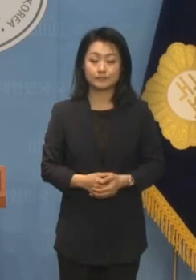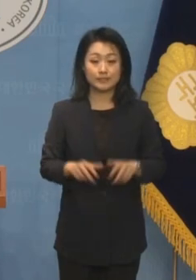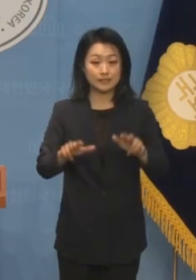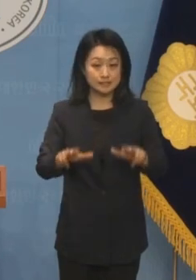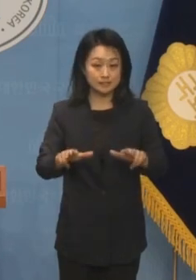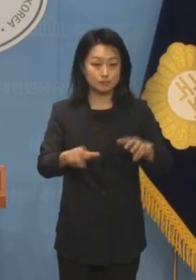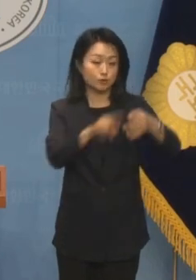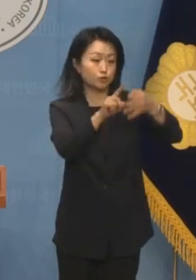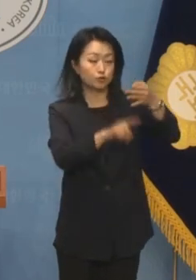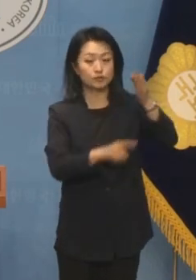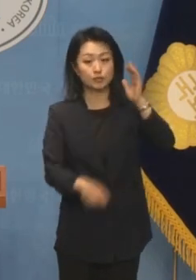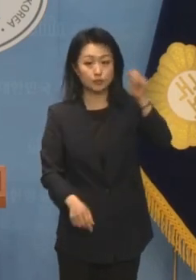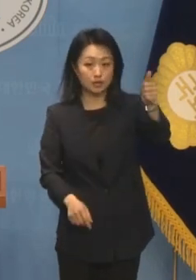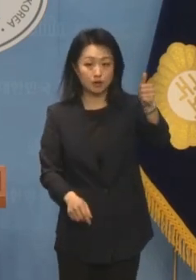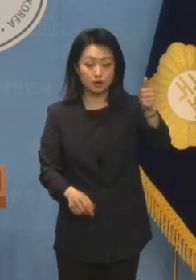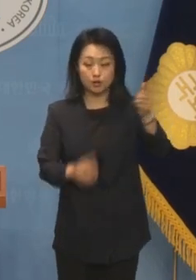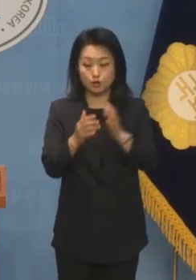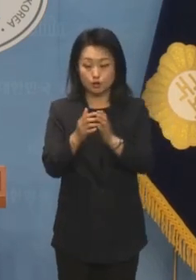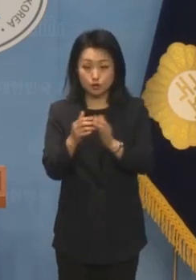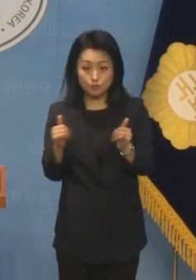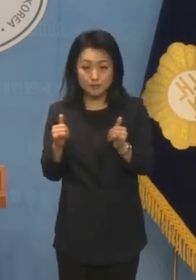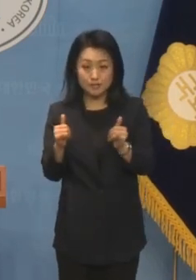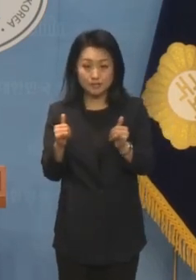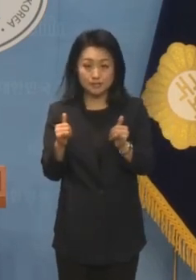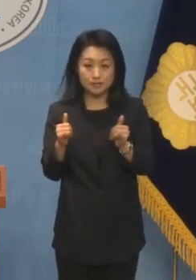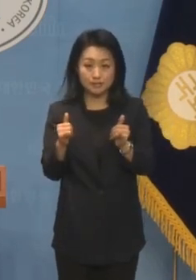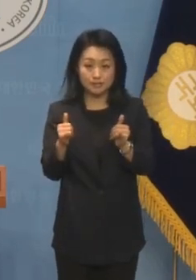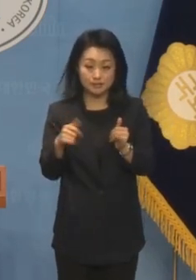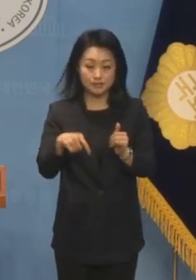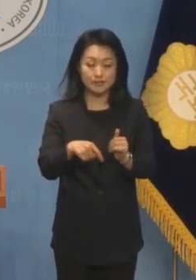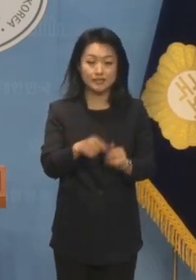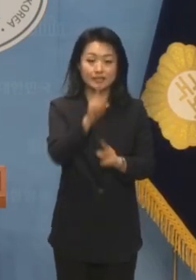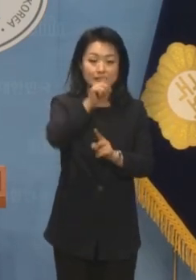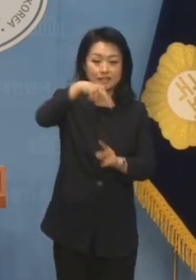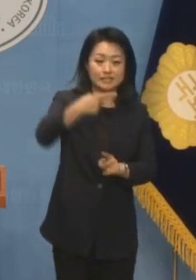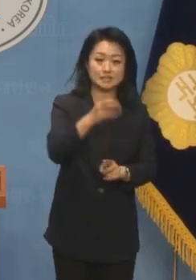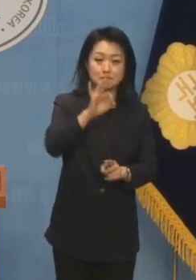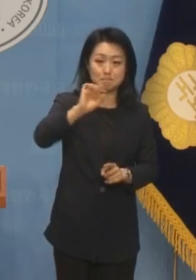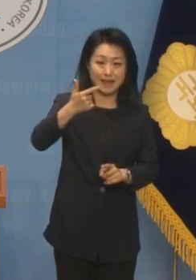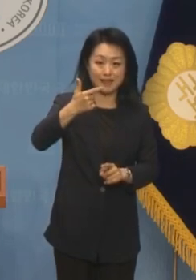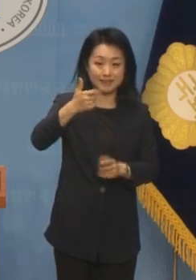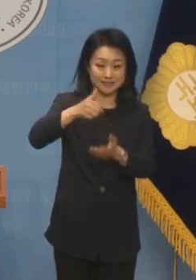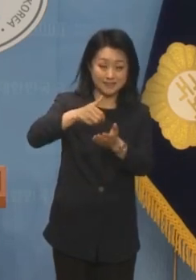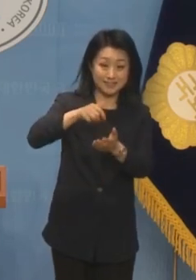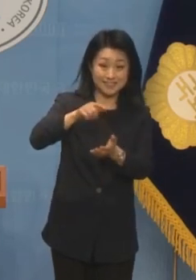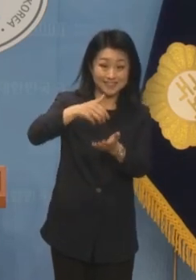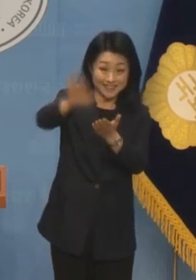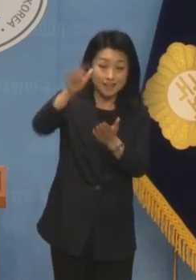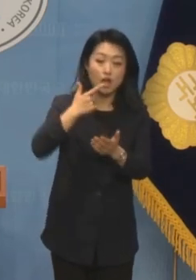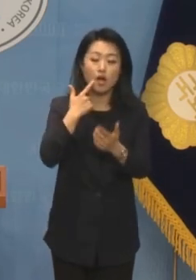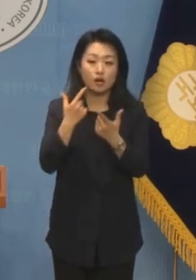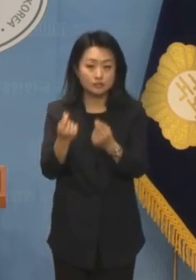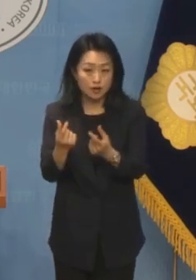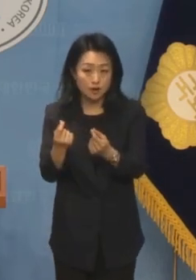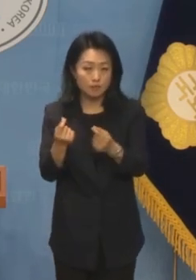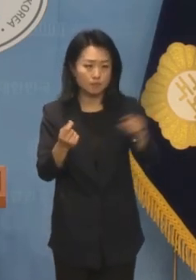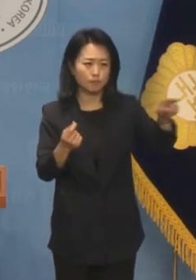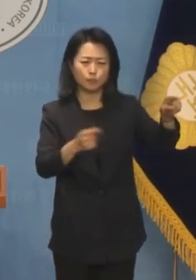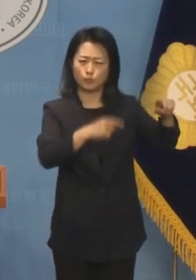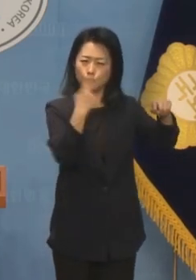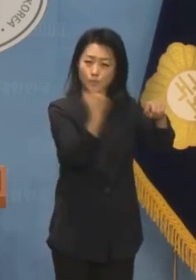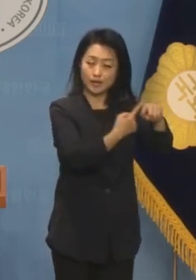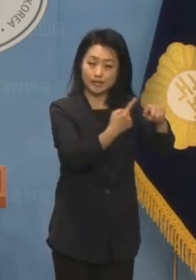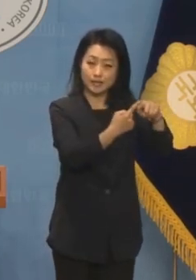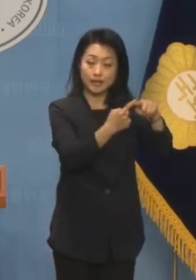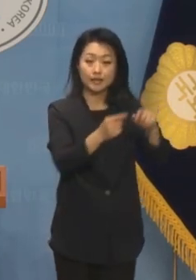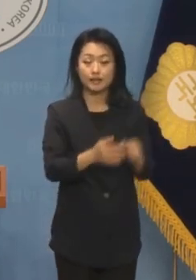지금 윤 대통령은 국민에 의해 쫓겨난 이승만의 길을 가고 있습니다. 대한민국 정부 수립 이후 거부권을 가장